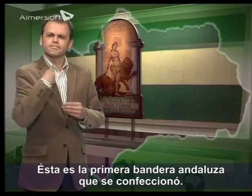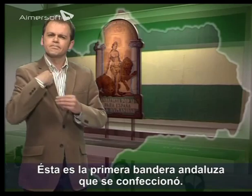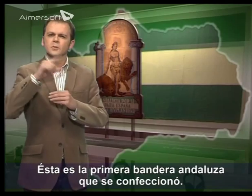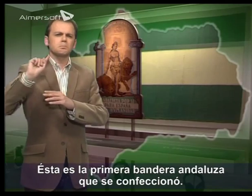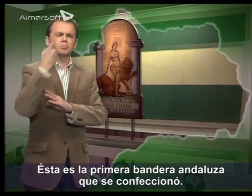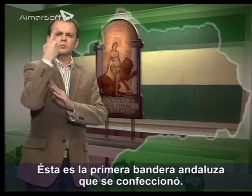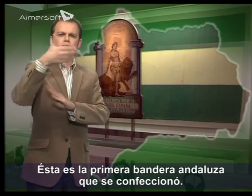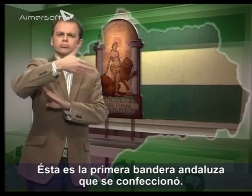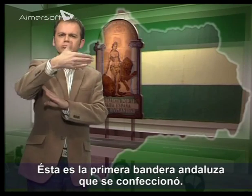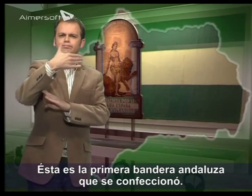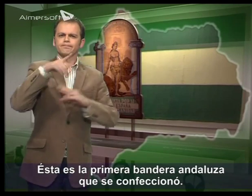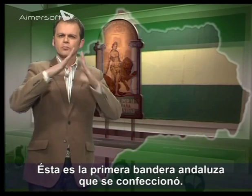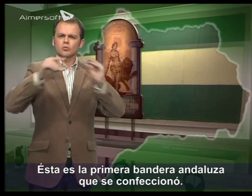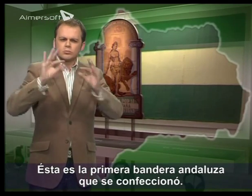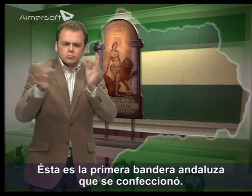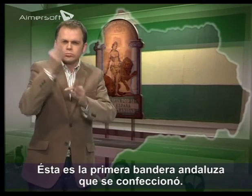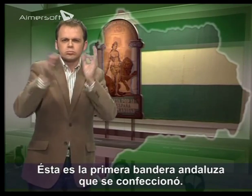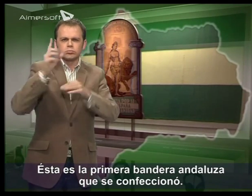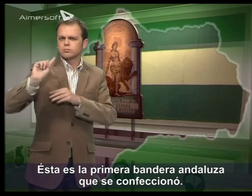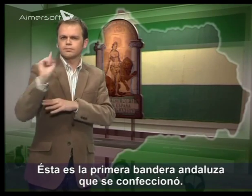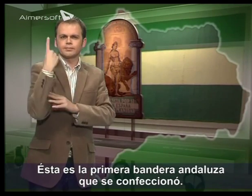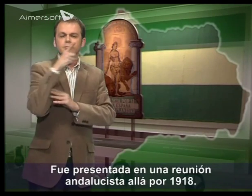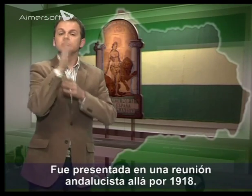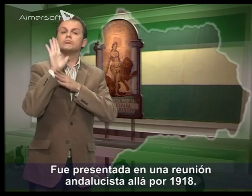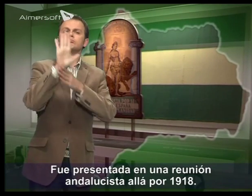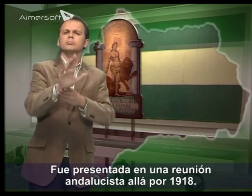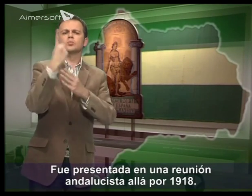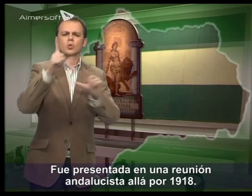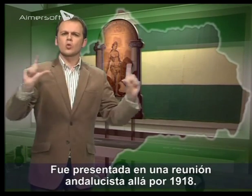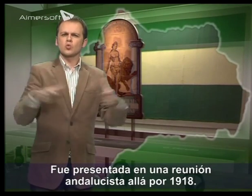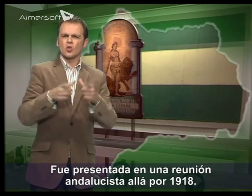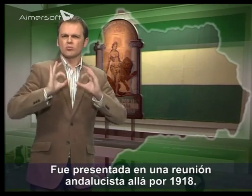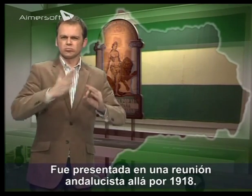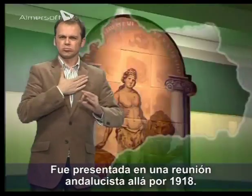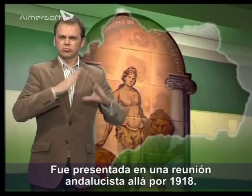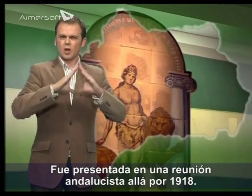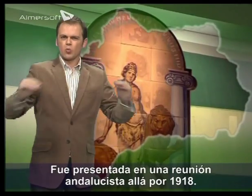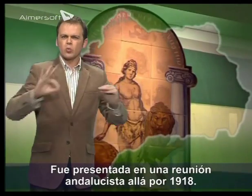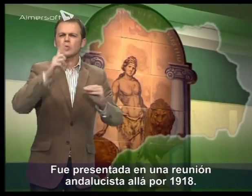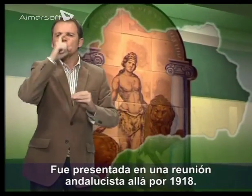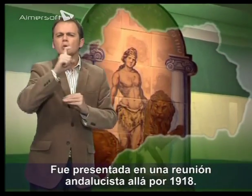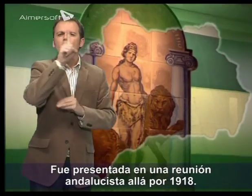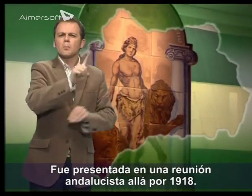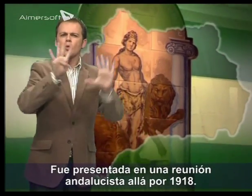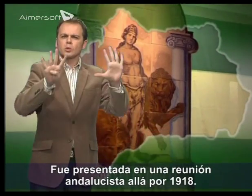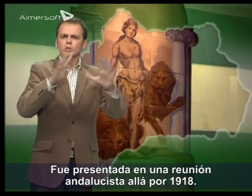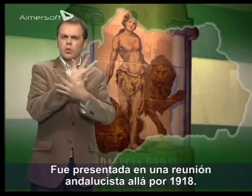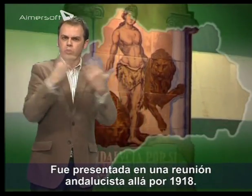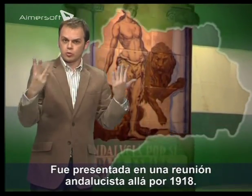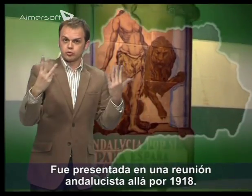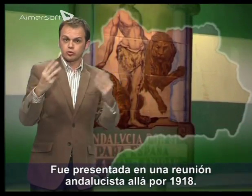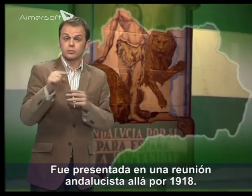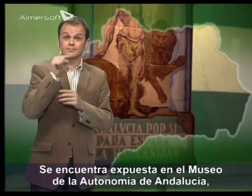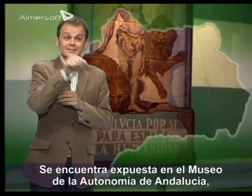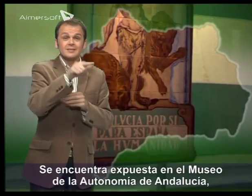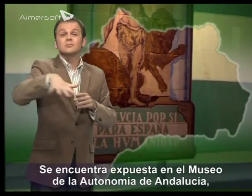Esta es la primera bandera andaluza que se confeccionó. Fue presentada en una reunión andalucista allá por